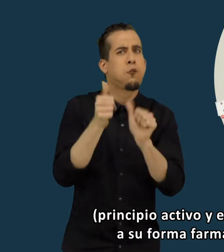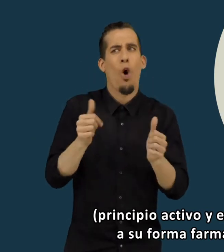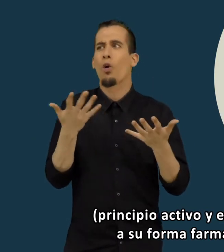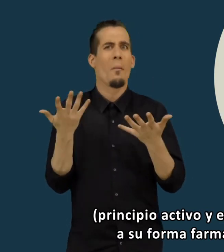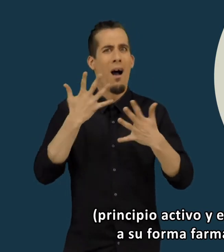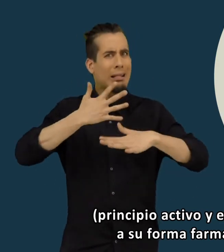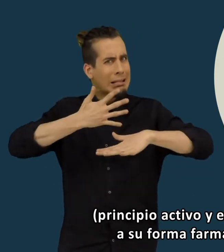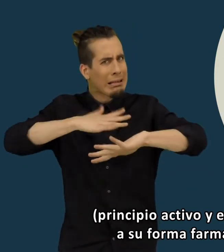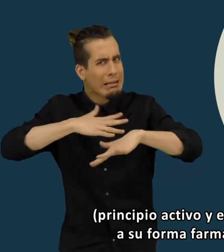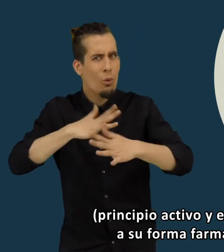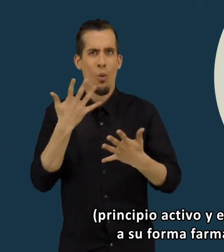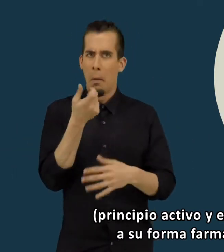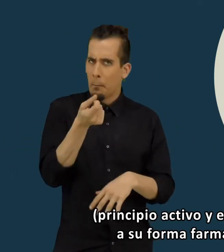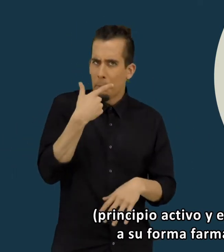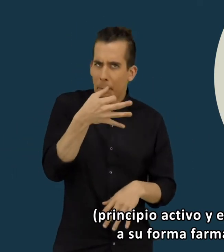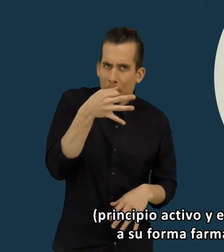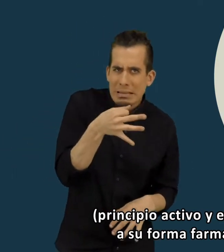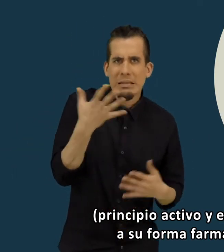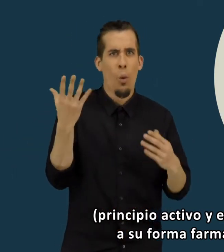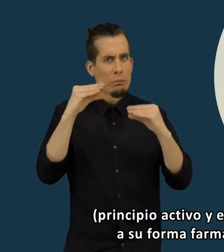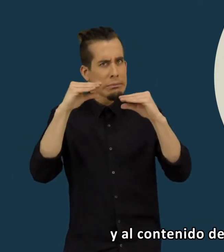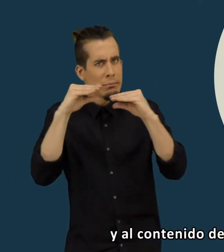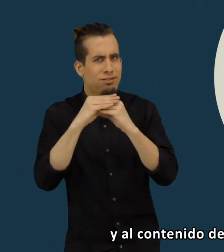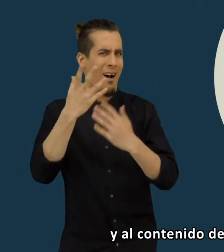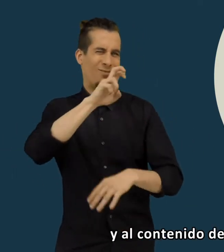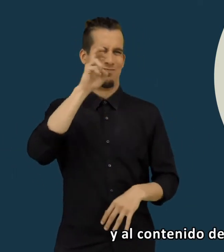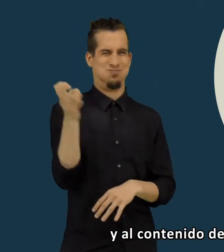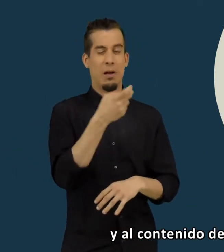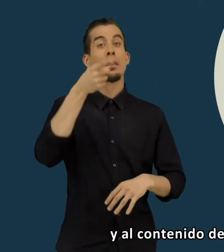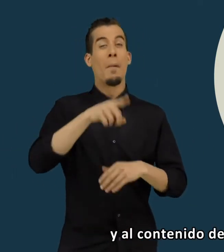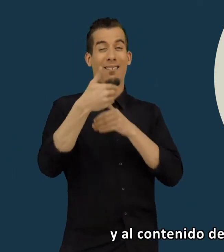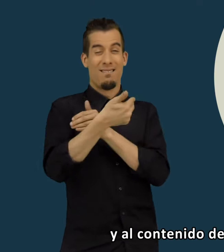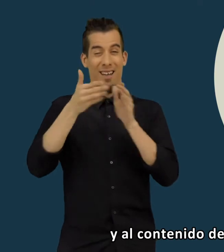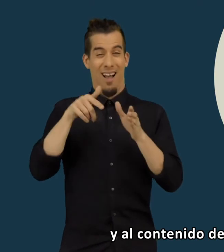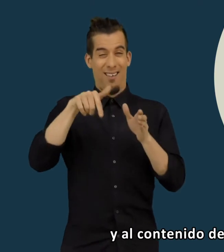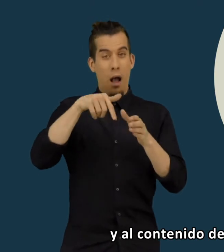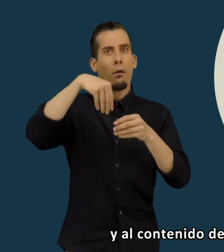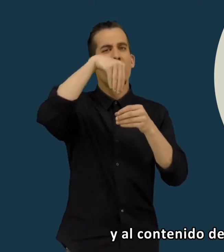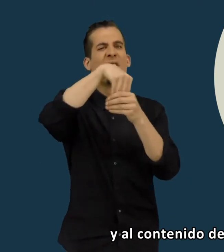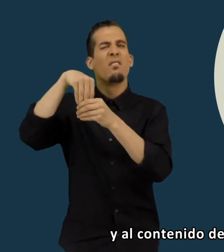excipientes, a su forma farmacéutica y al contenido del envase.